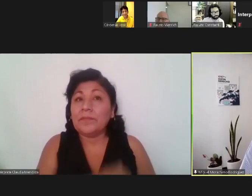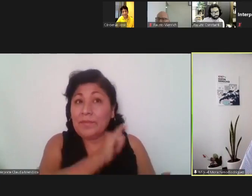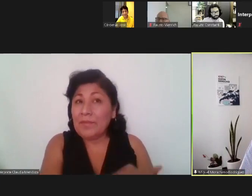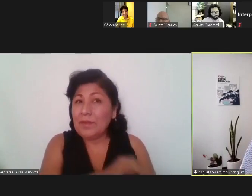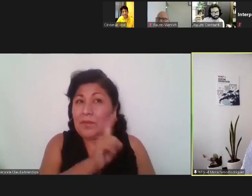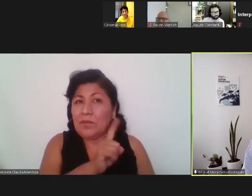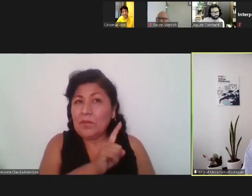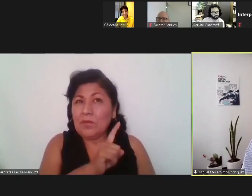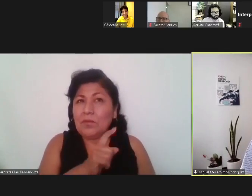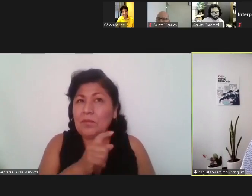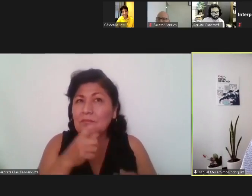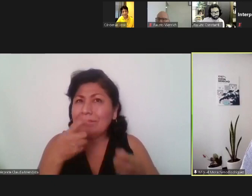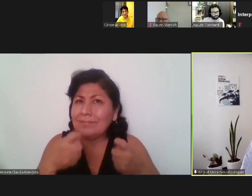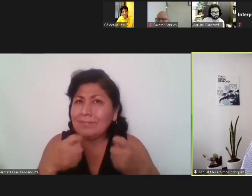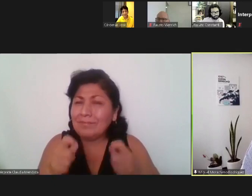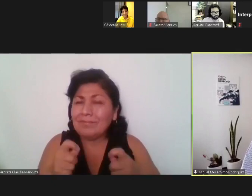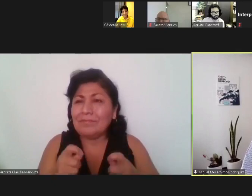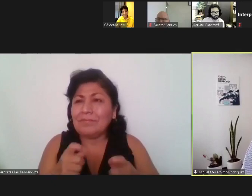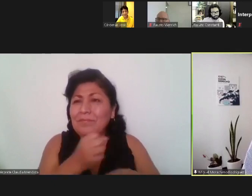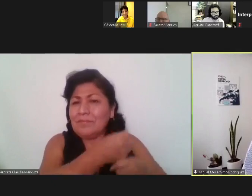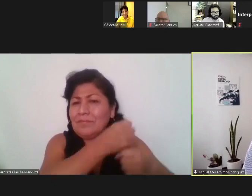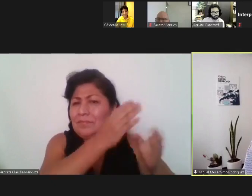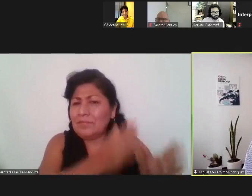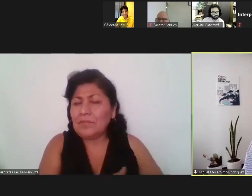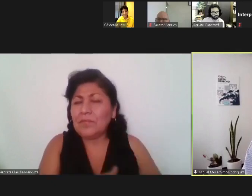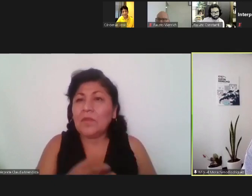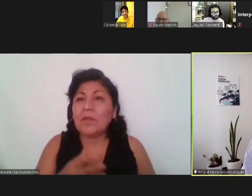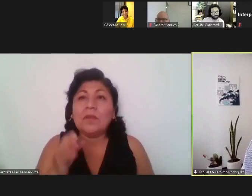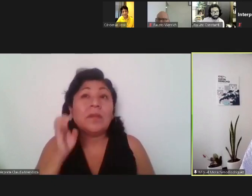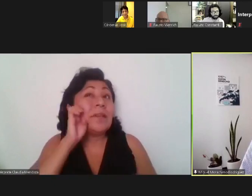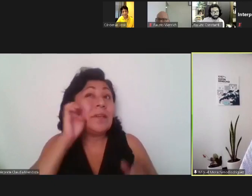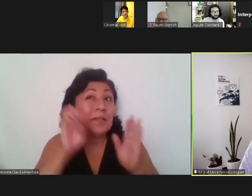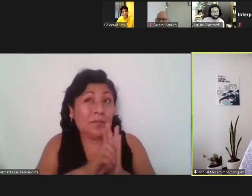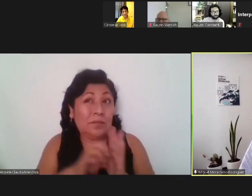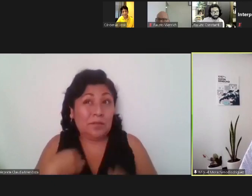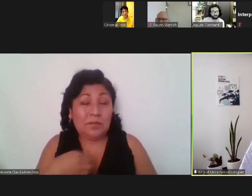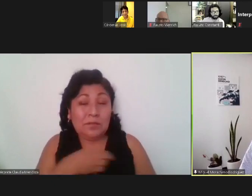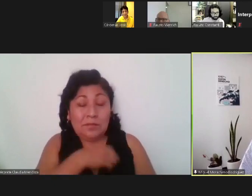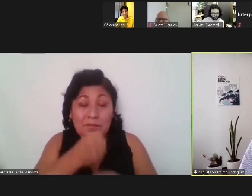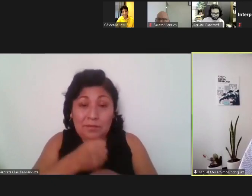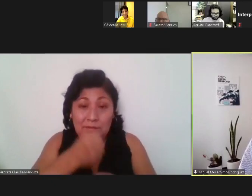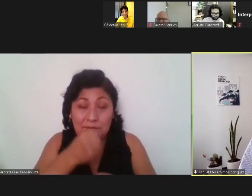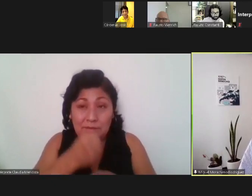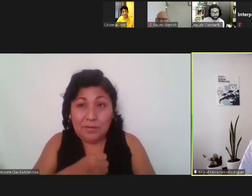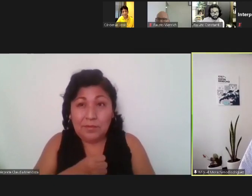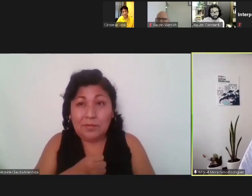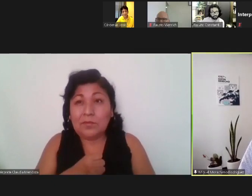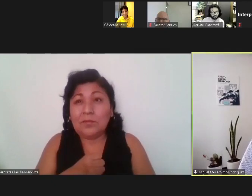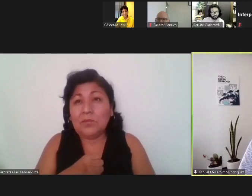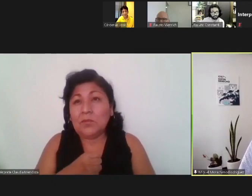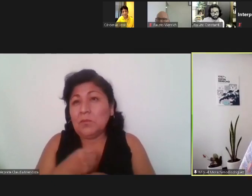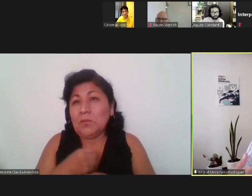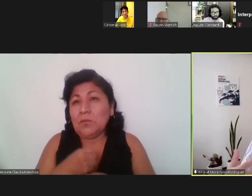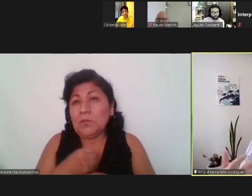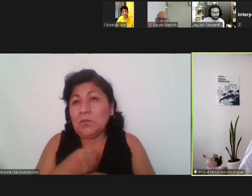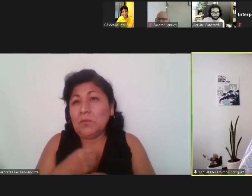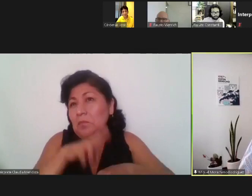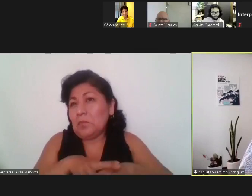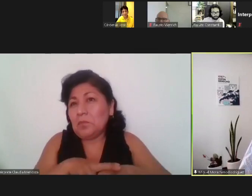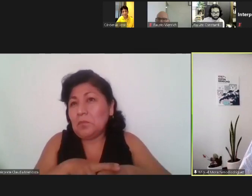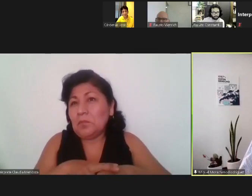autores, de repente, por ejemplo, en la organización para la que nosotros trabajamos, nosotros con frecuencia publicamos artículos,